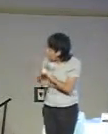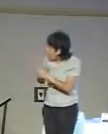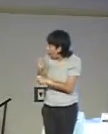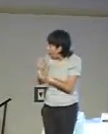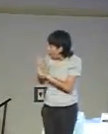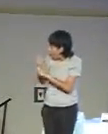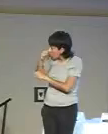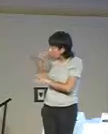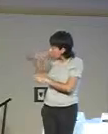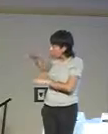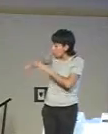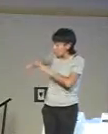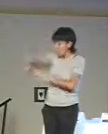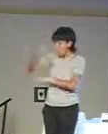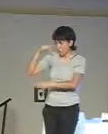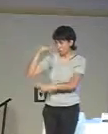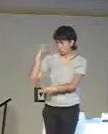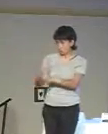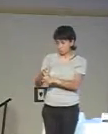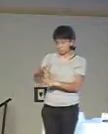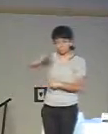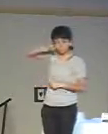y podemos observar